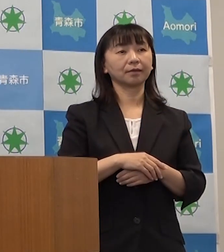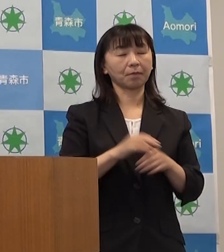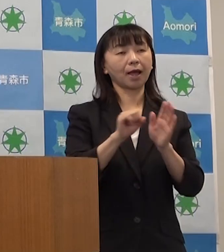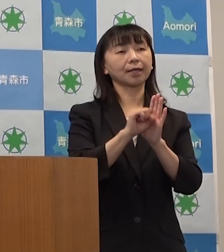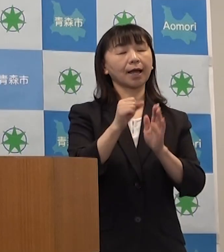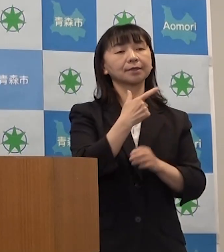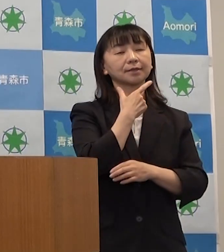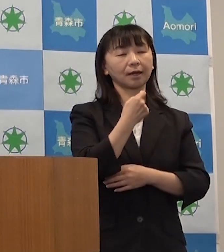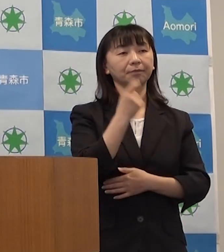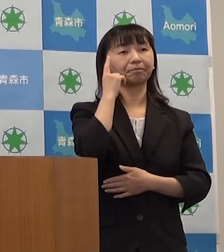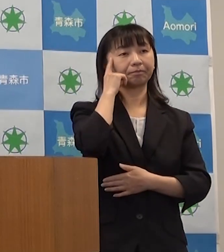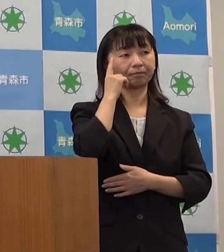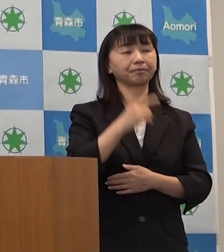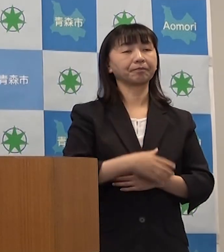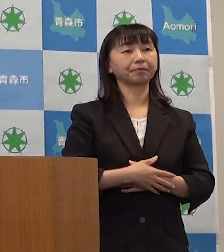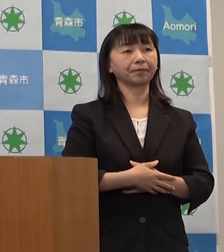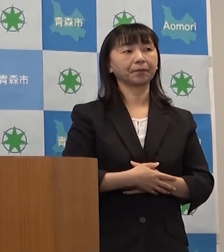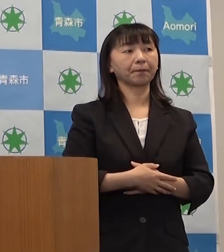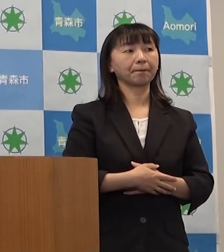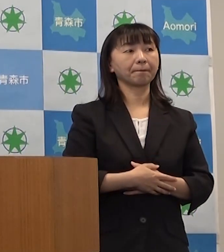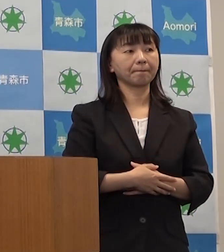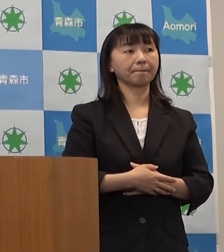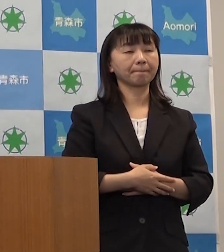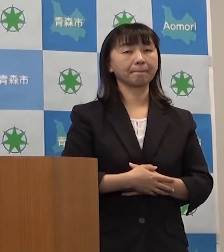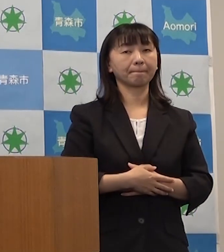かしていきたいというふうに思っています。